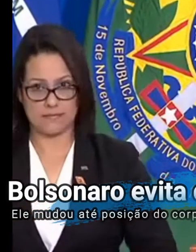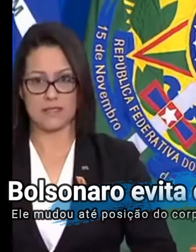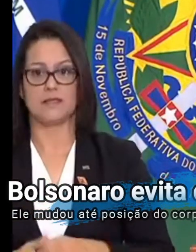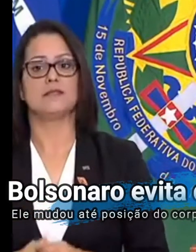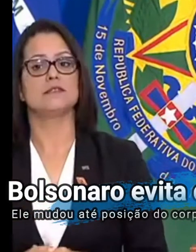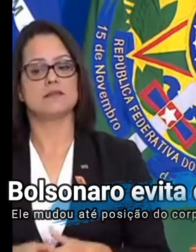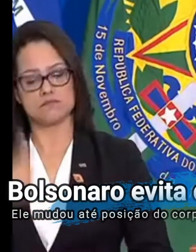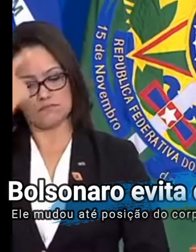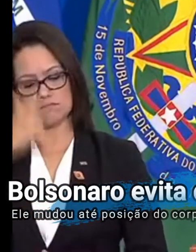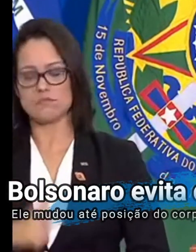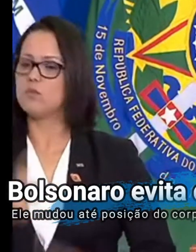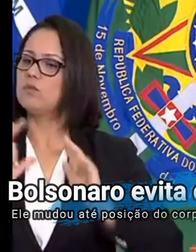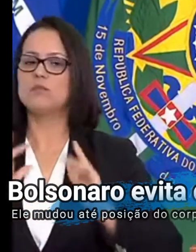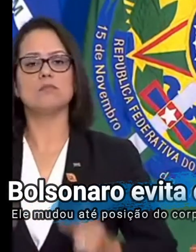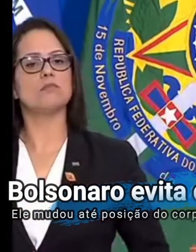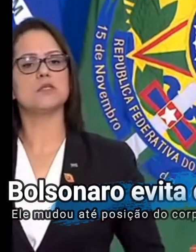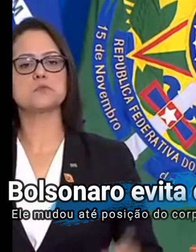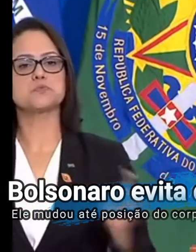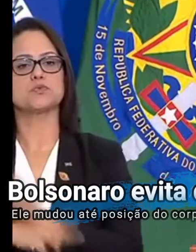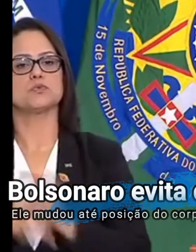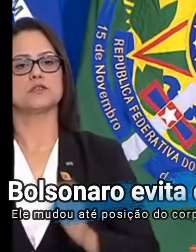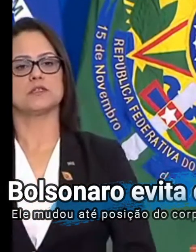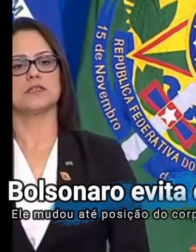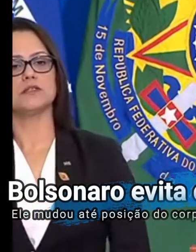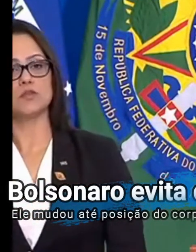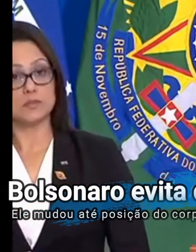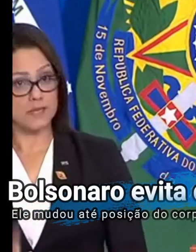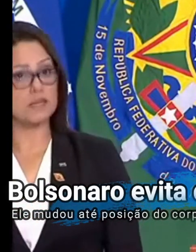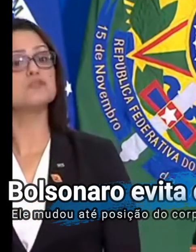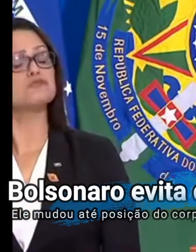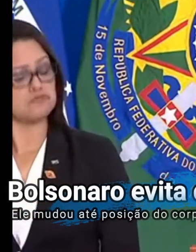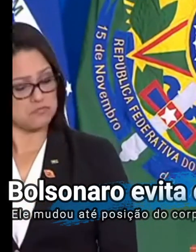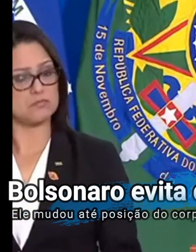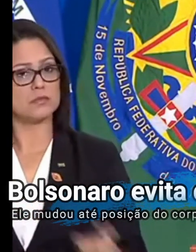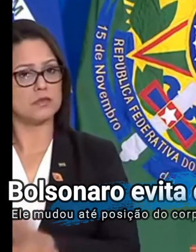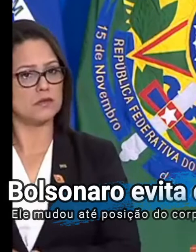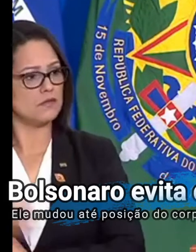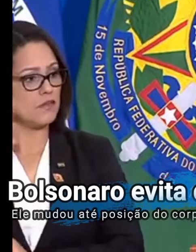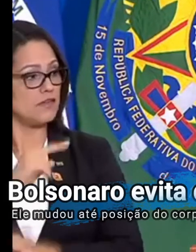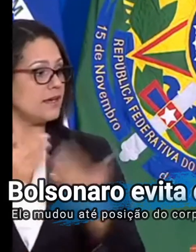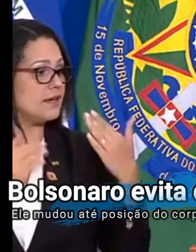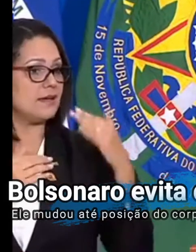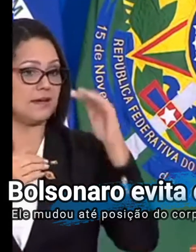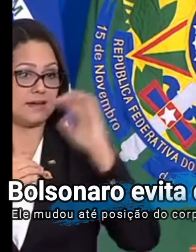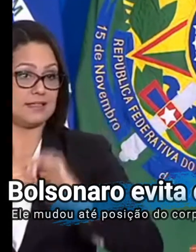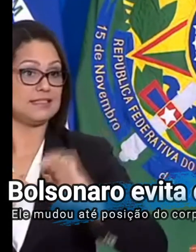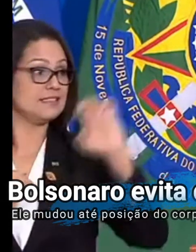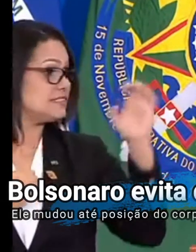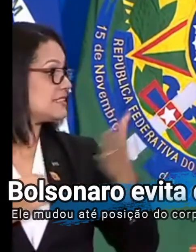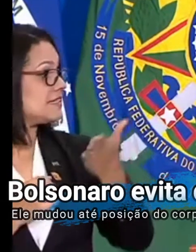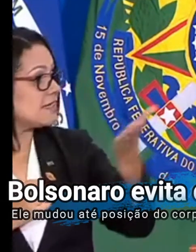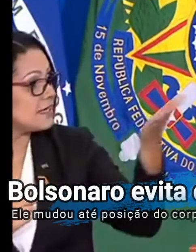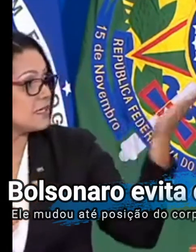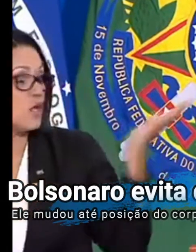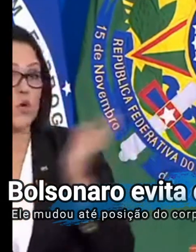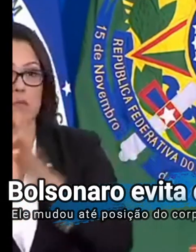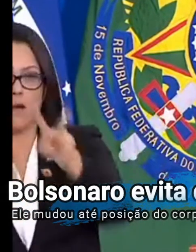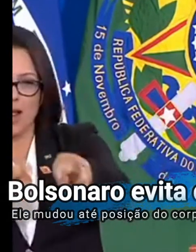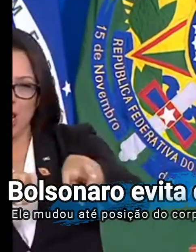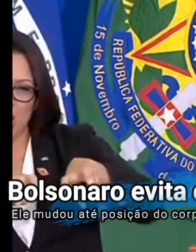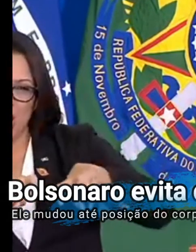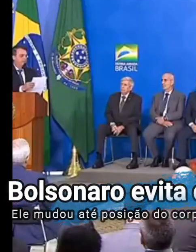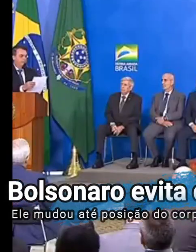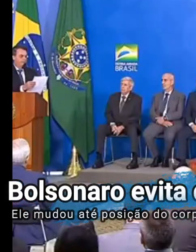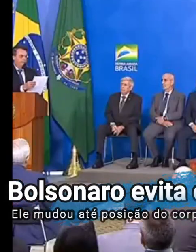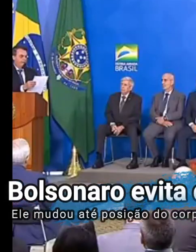humana é nome do brasil eu vejo aqui à minha esquerda a garotada da escola estadual da